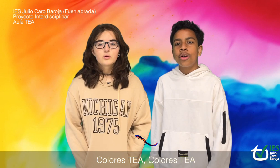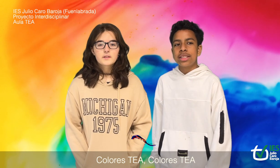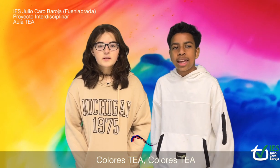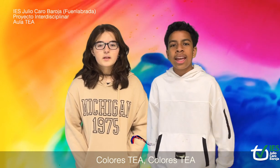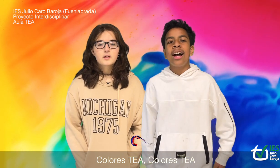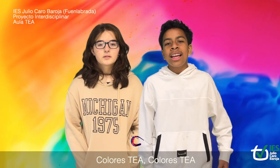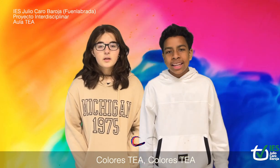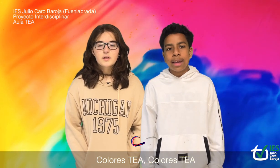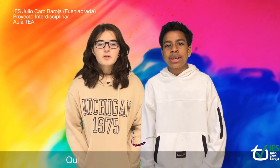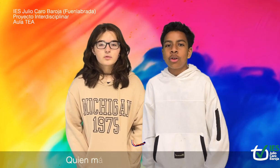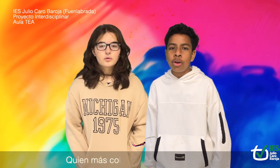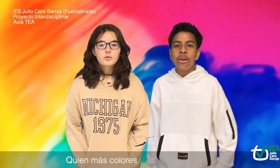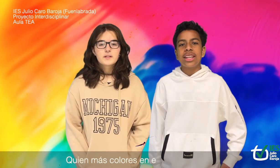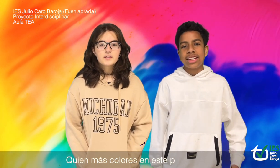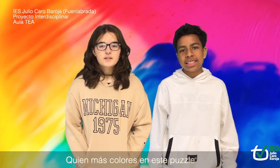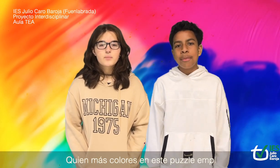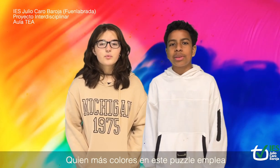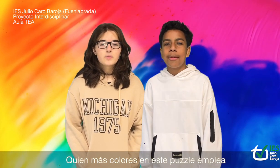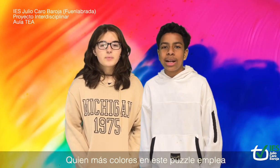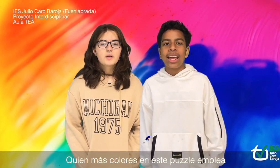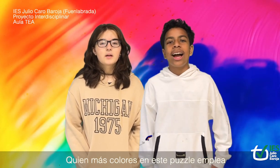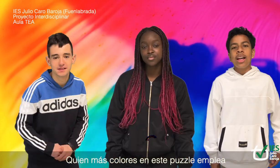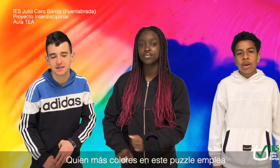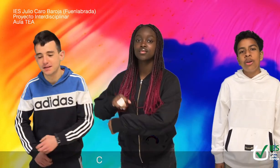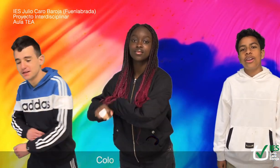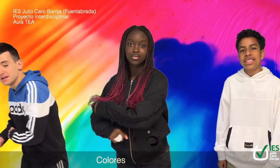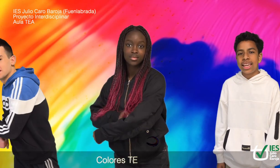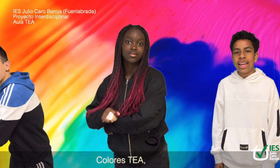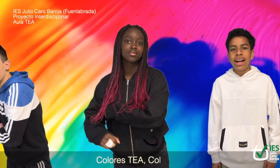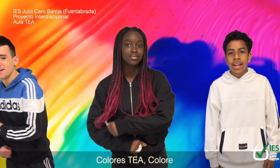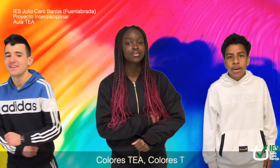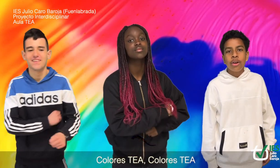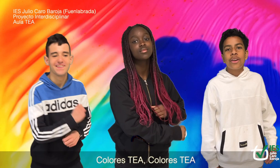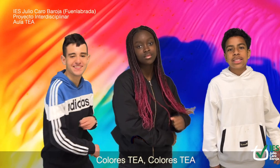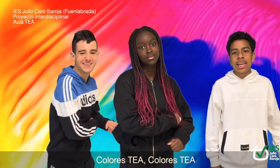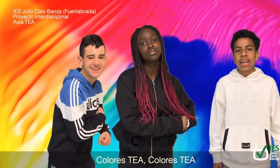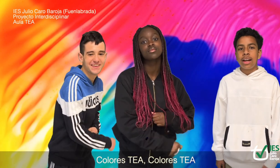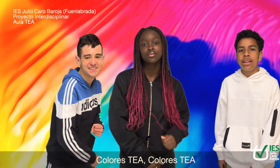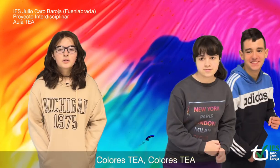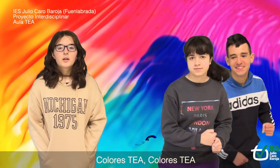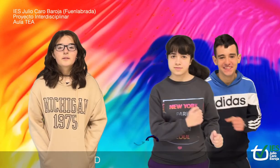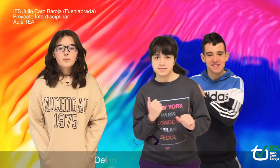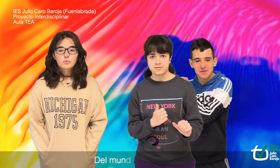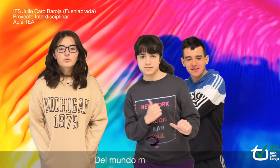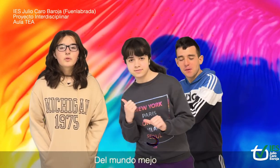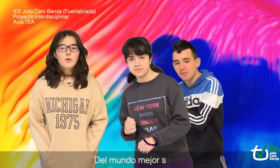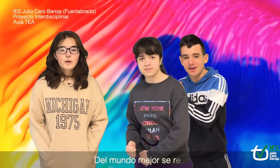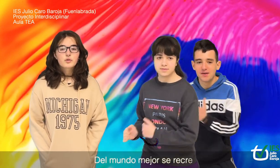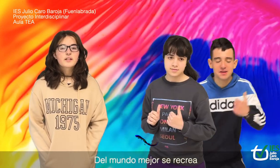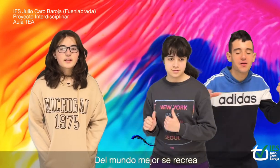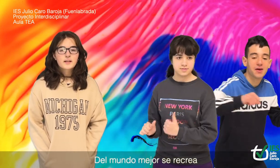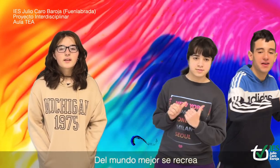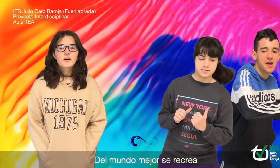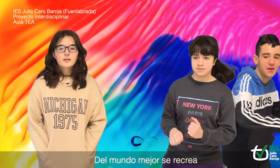Colores Tea Quien mas colores en este puzzle emplea Colores Tea, Colores Tea Del mundo